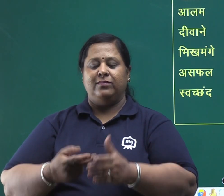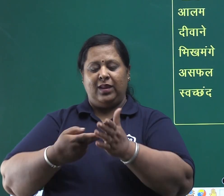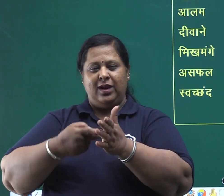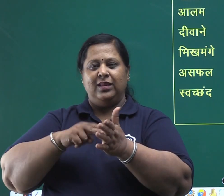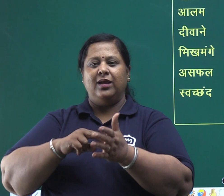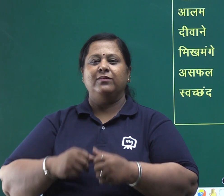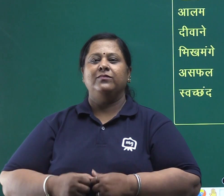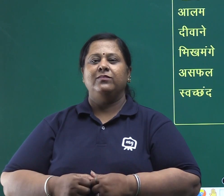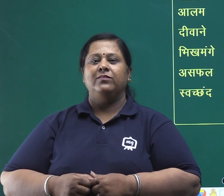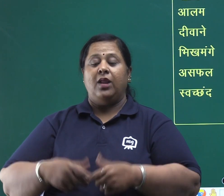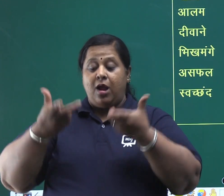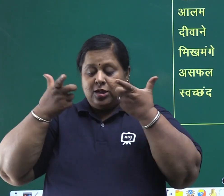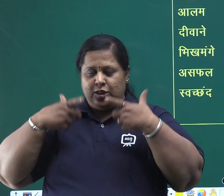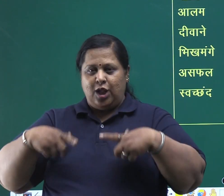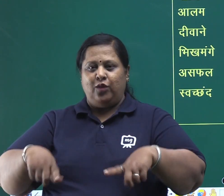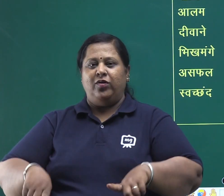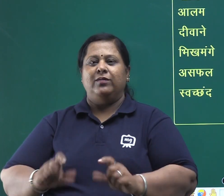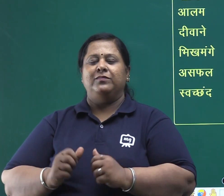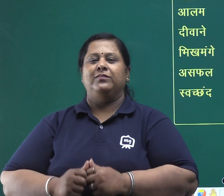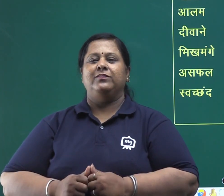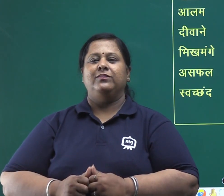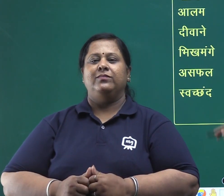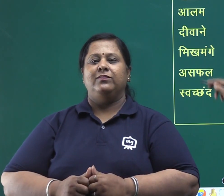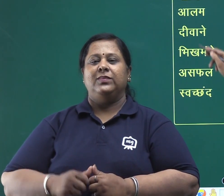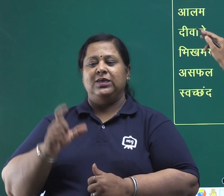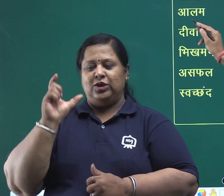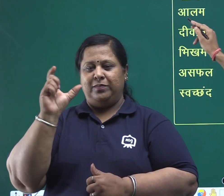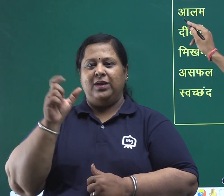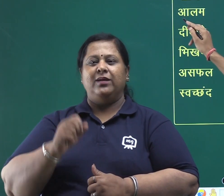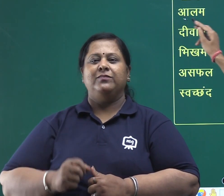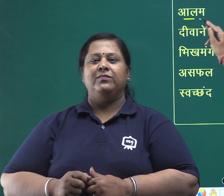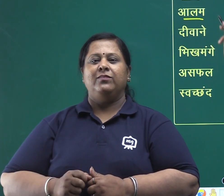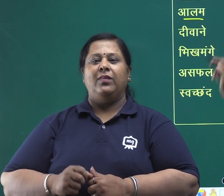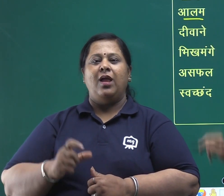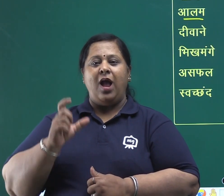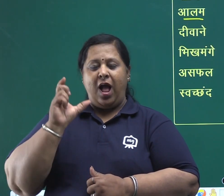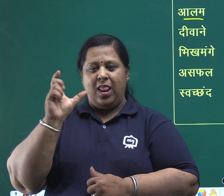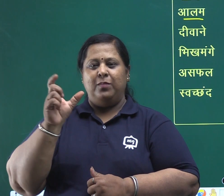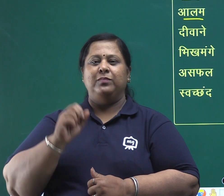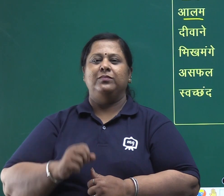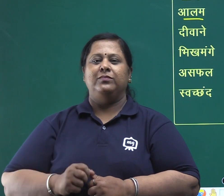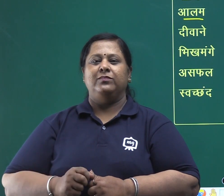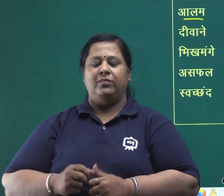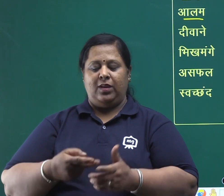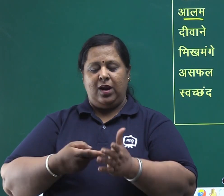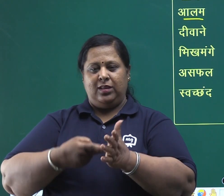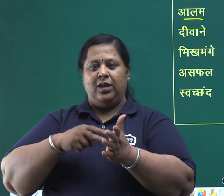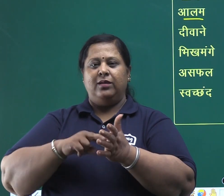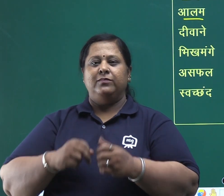अर्थ है अस्तित्व। शब्द है आलम, अर्थ